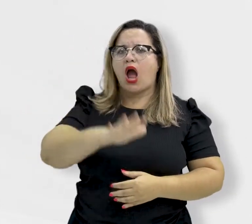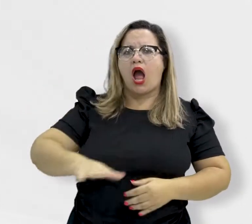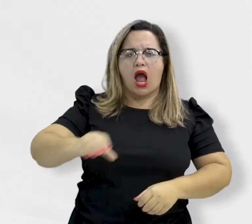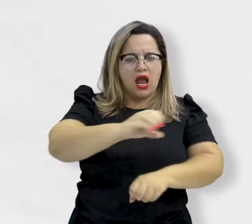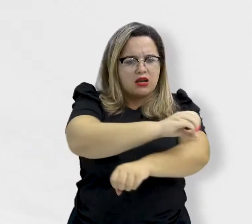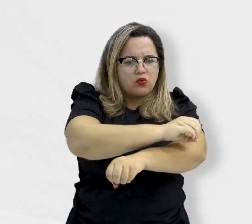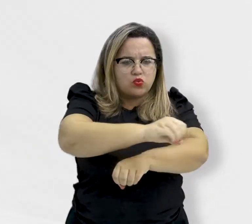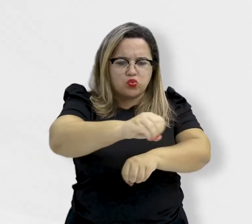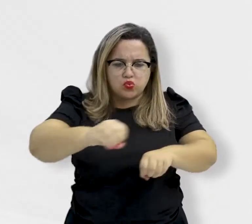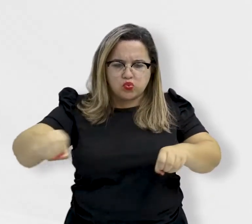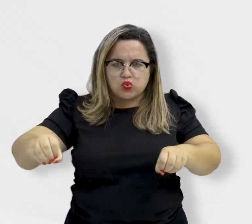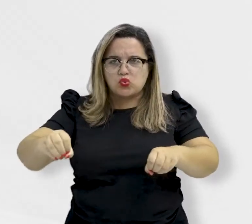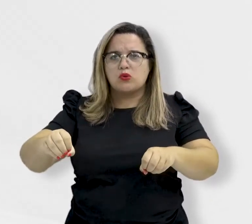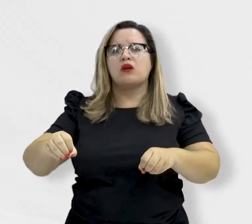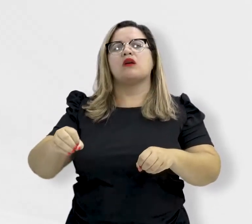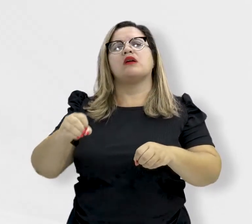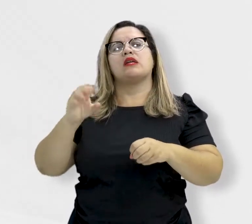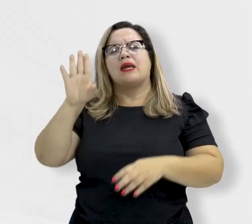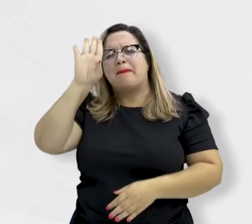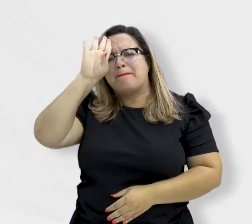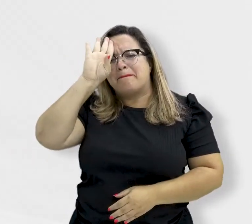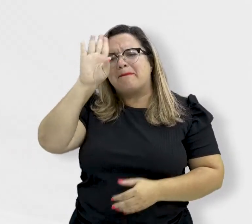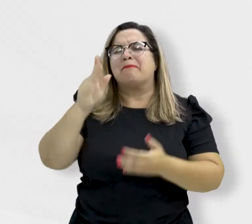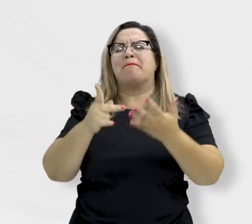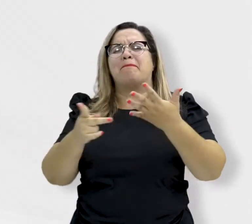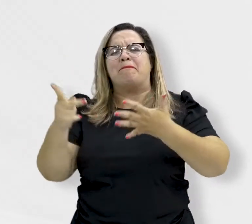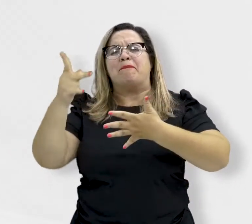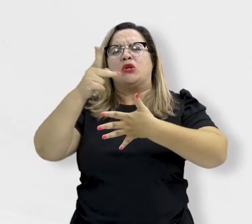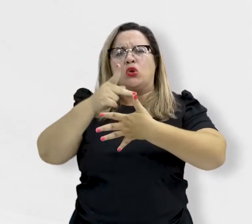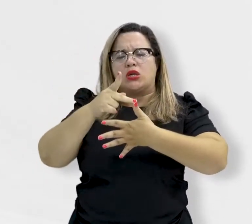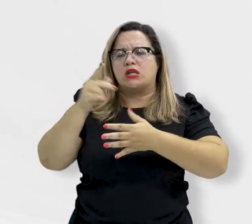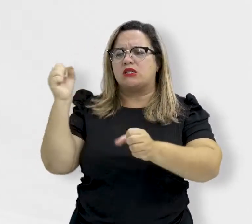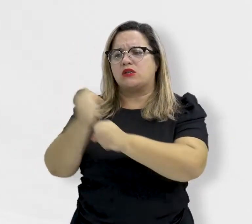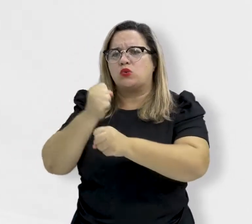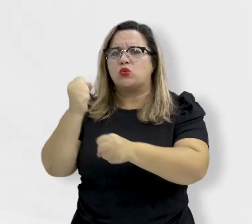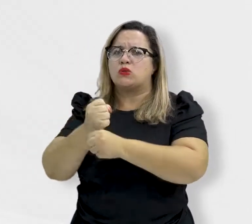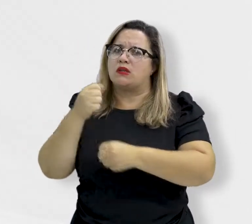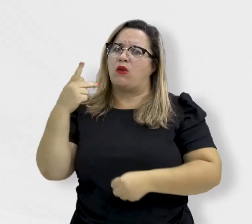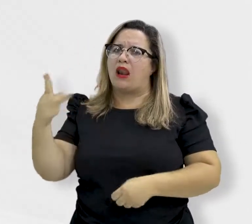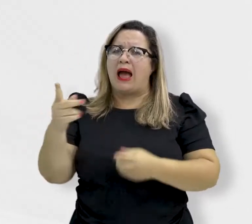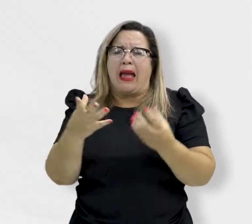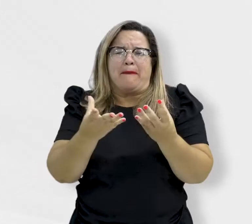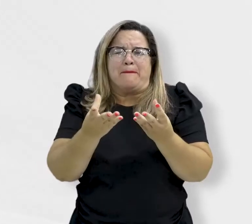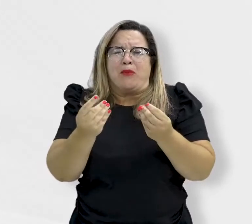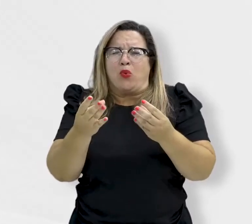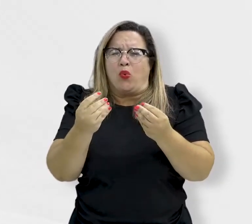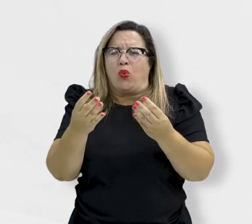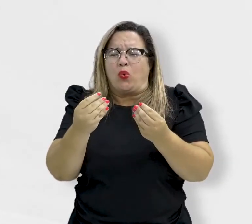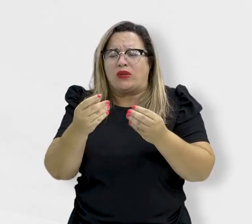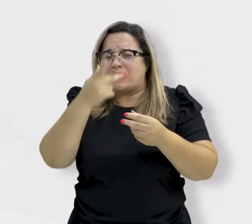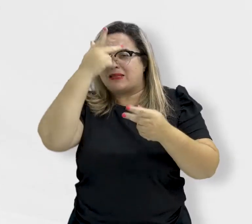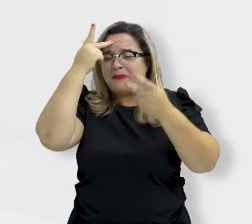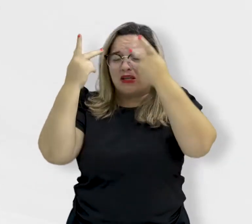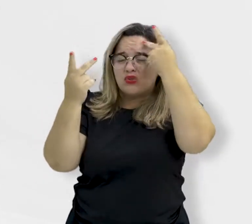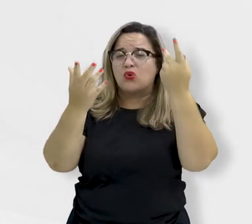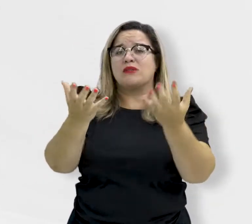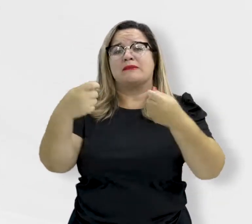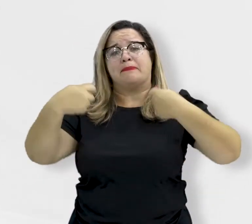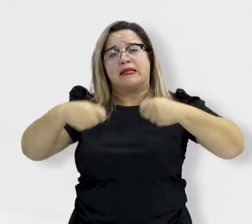de Justiça que dê prioridade a esta obra, pela grande demanda de atendimento da população, pela falta de espaço adequado para